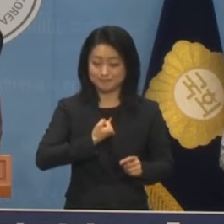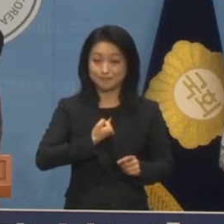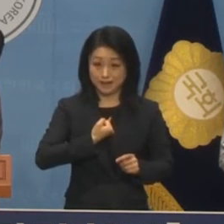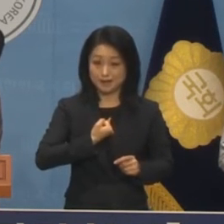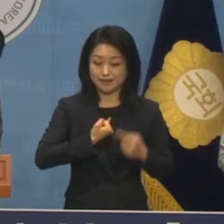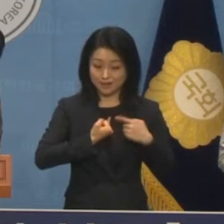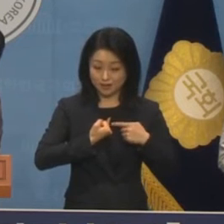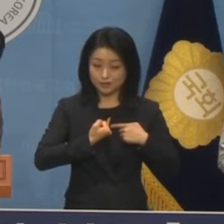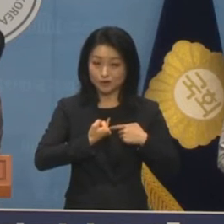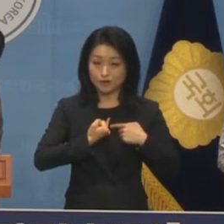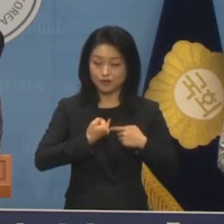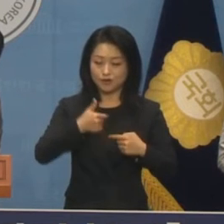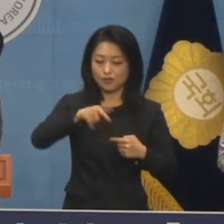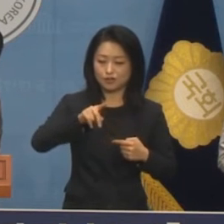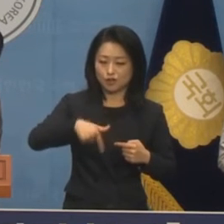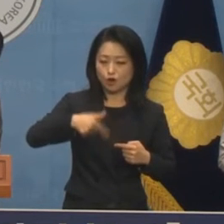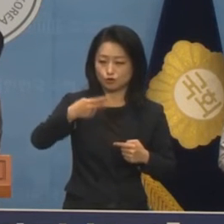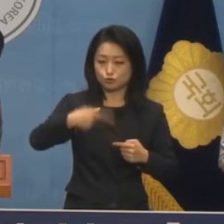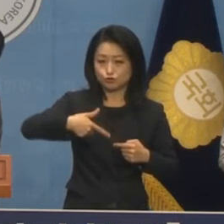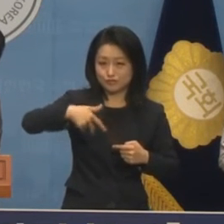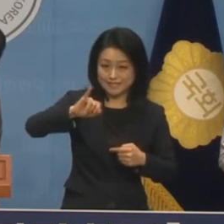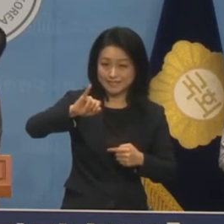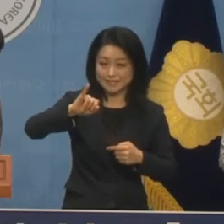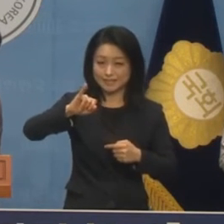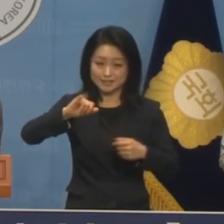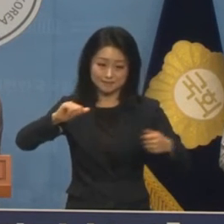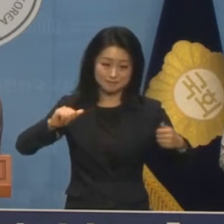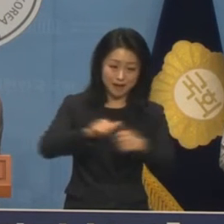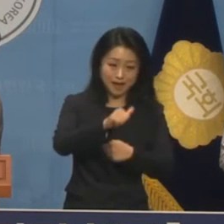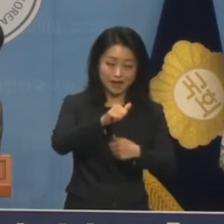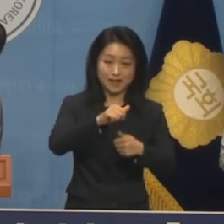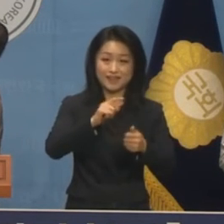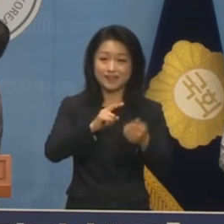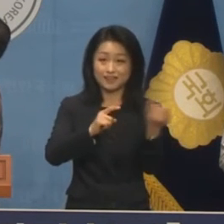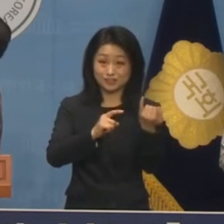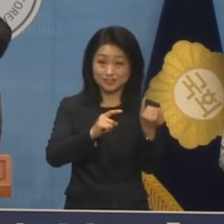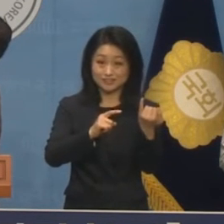격투기에 출전해서 상대방 여성 두개골이 파손되고 쓰러진 겁니다.